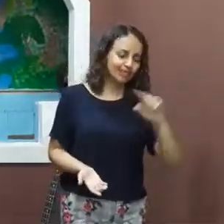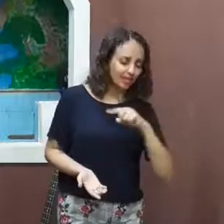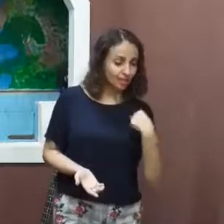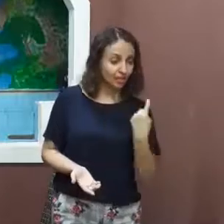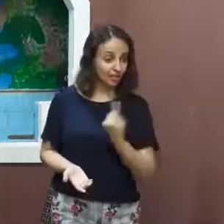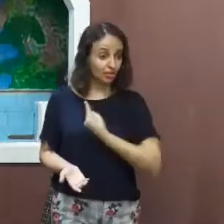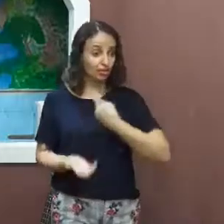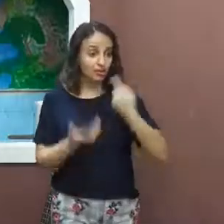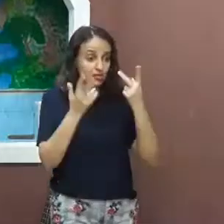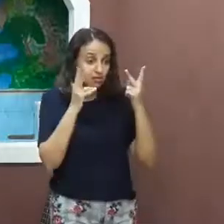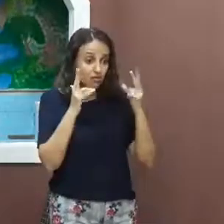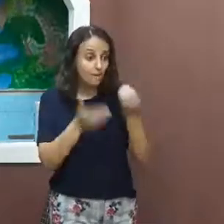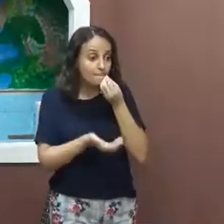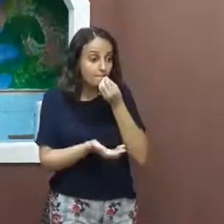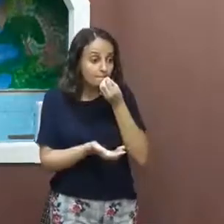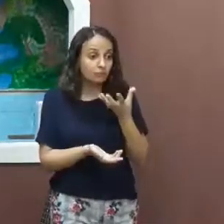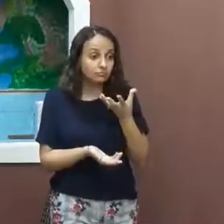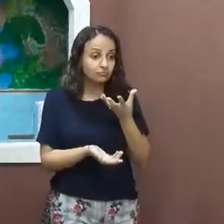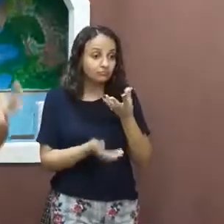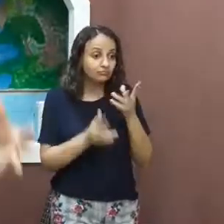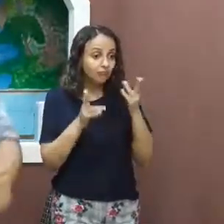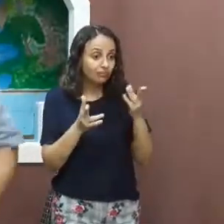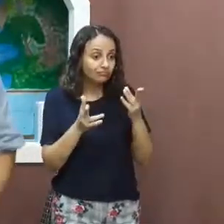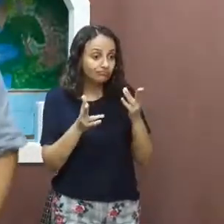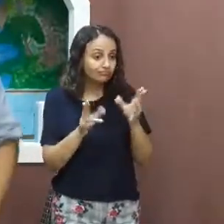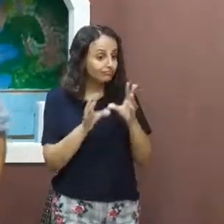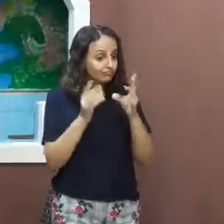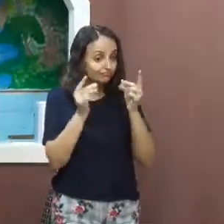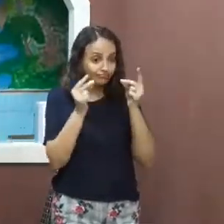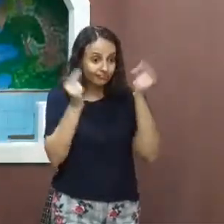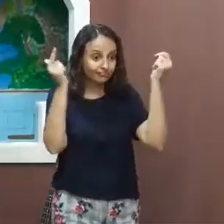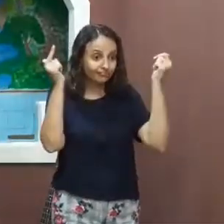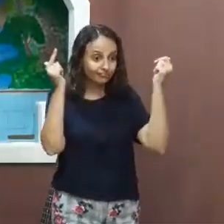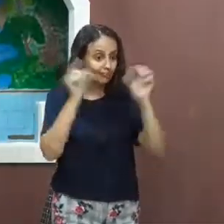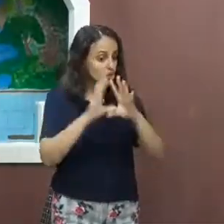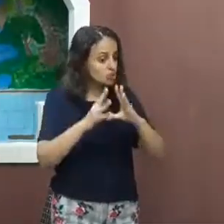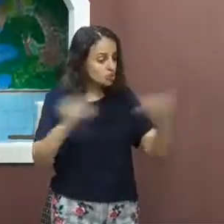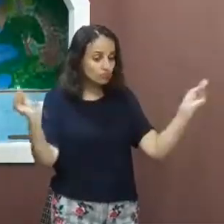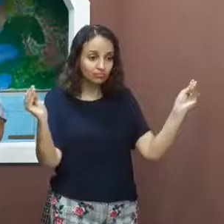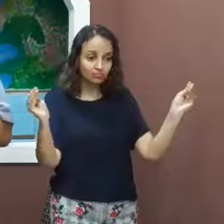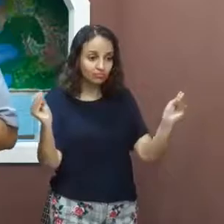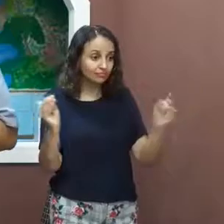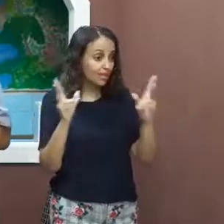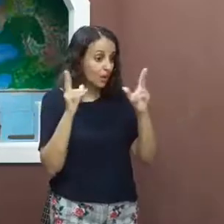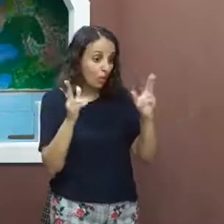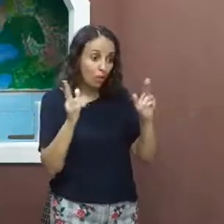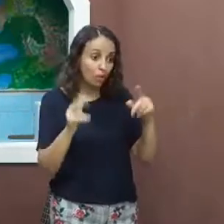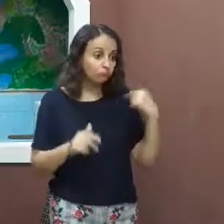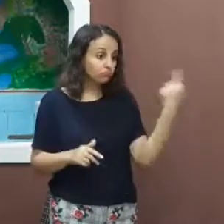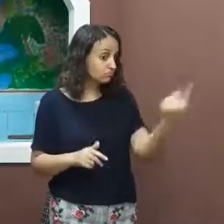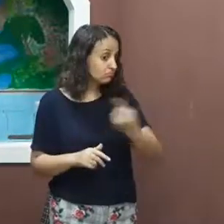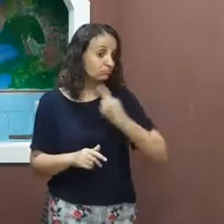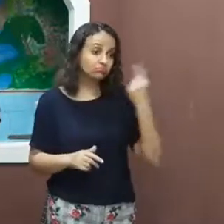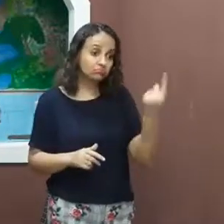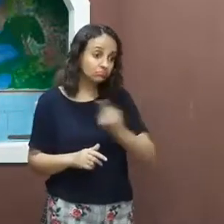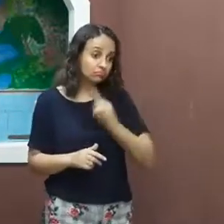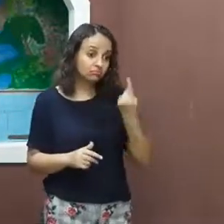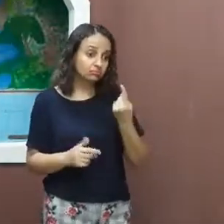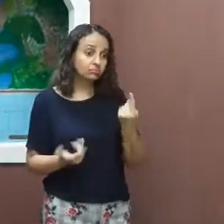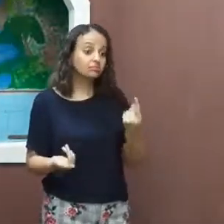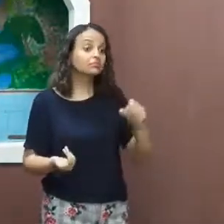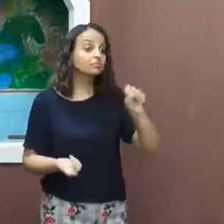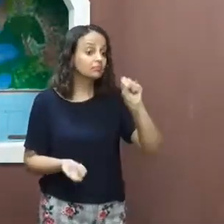um sopro, porque nós somos como o orvalho da manhã, porque nós somos uma névoa, porque nós somos